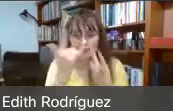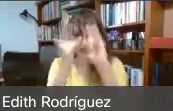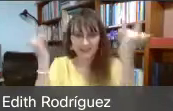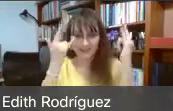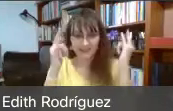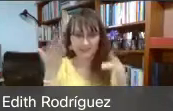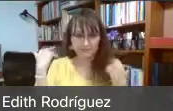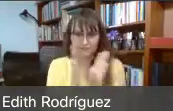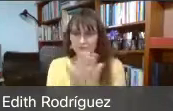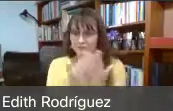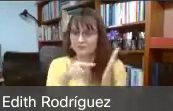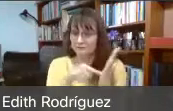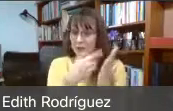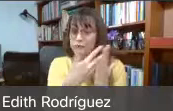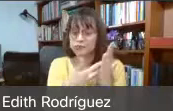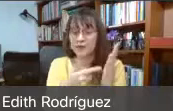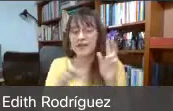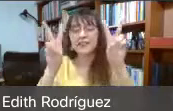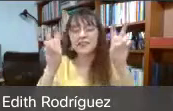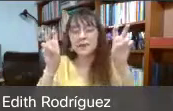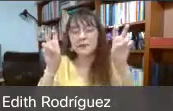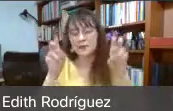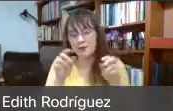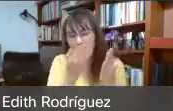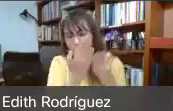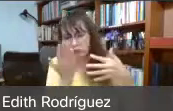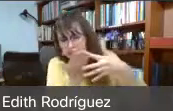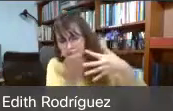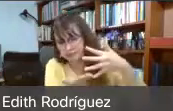había leído un libro que habla sobre un